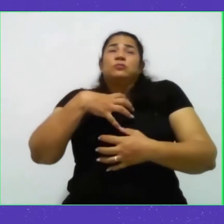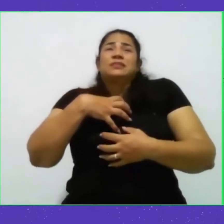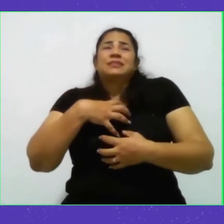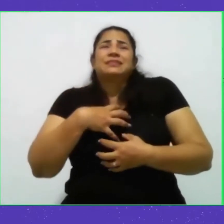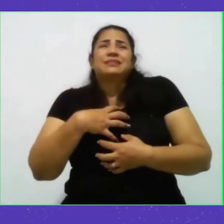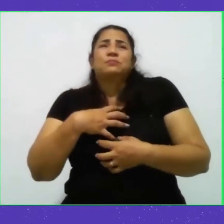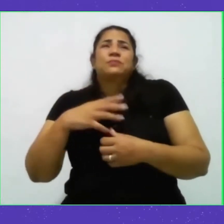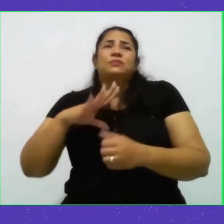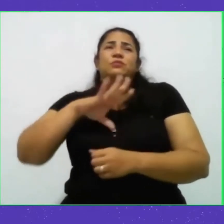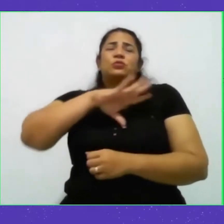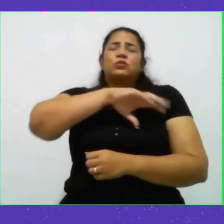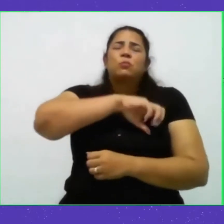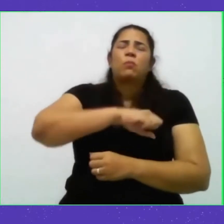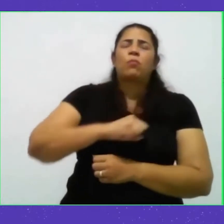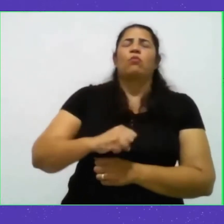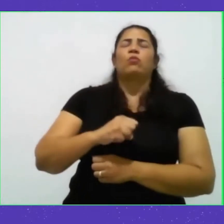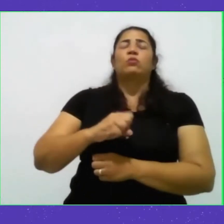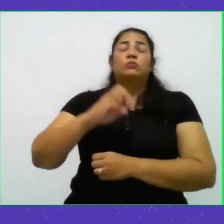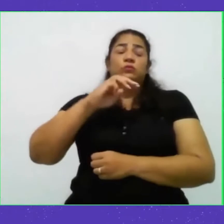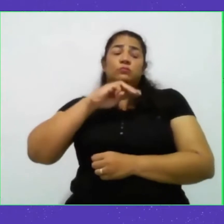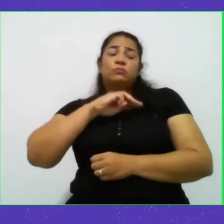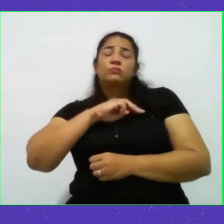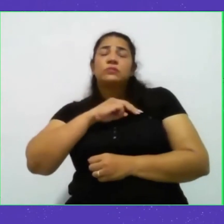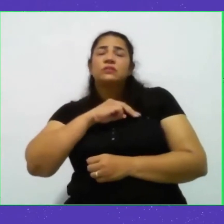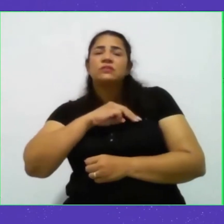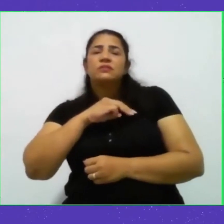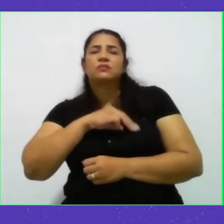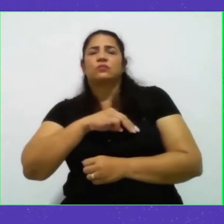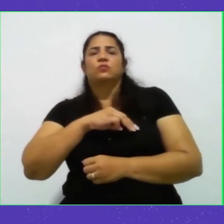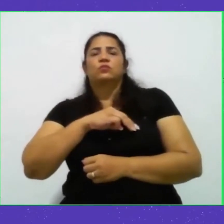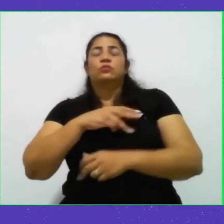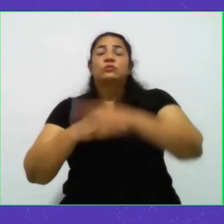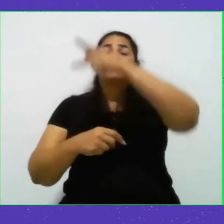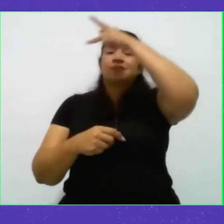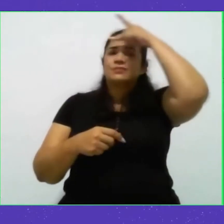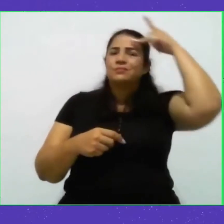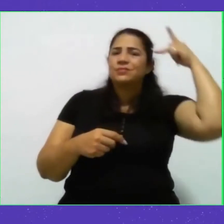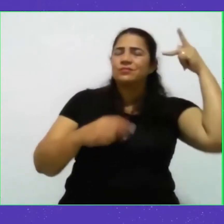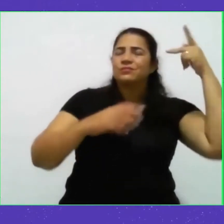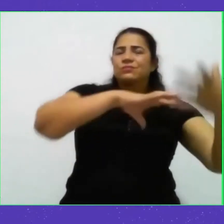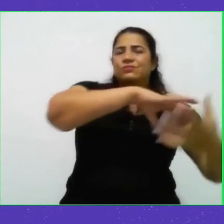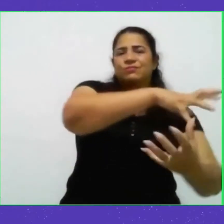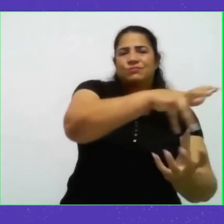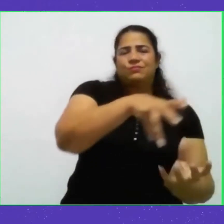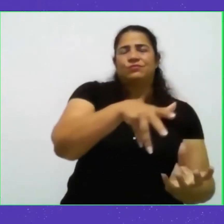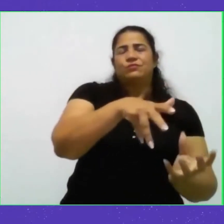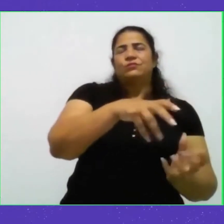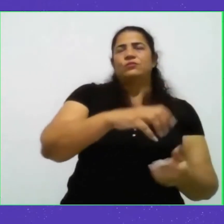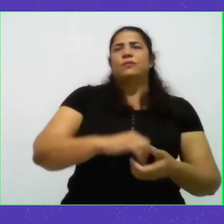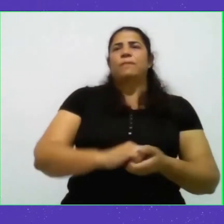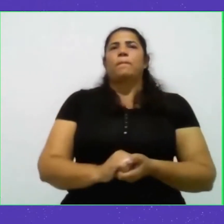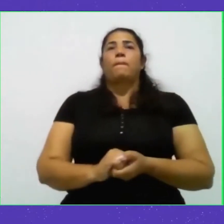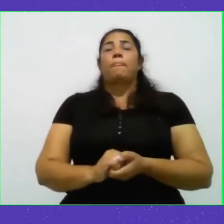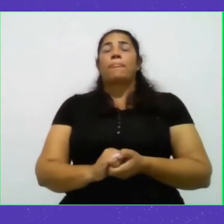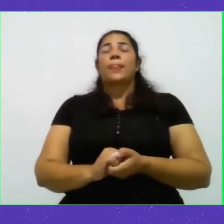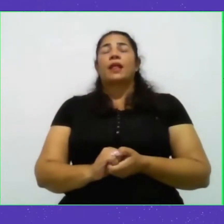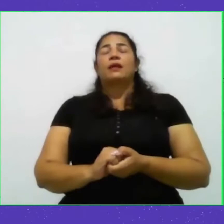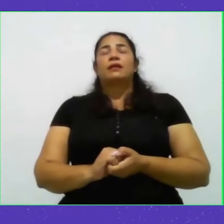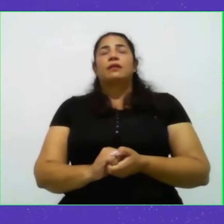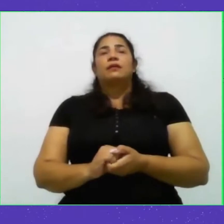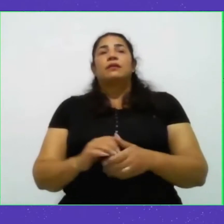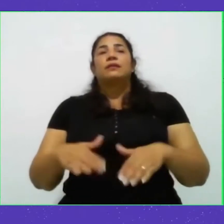pessoas. E aí nós não vamos ter dificuldade de falar: posso orar por você?